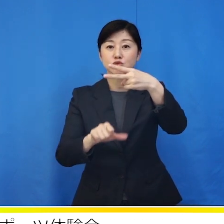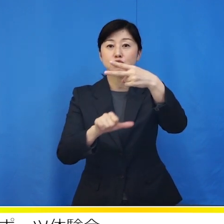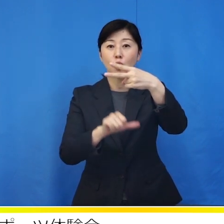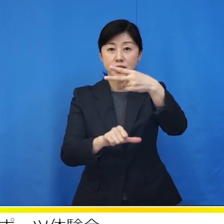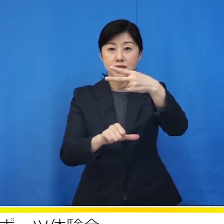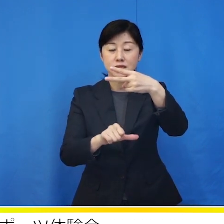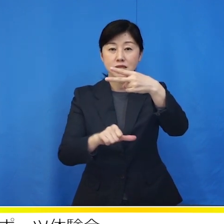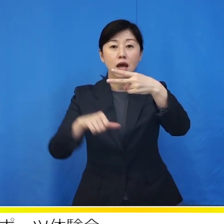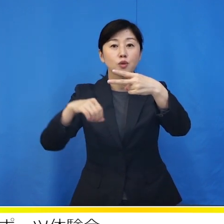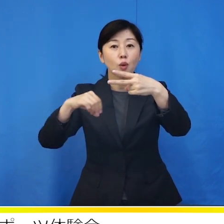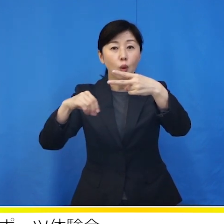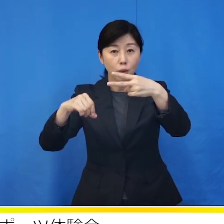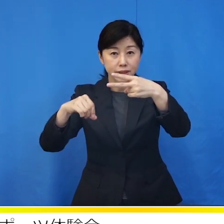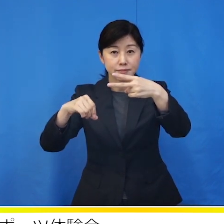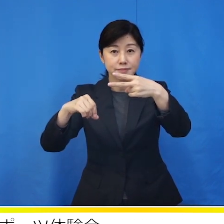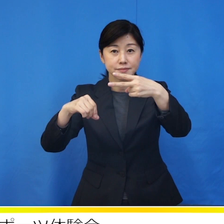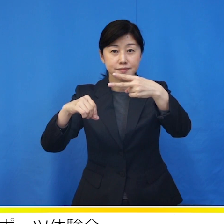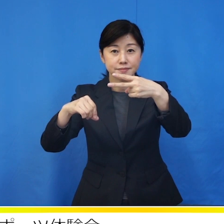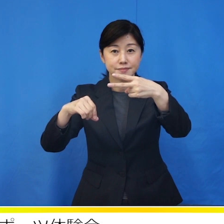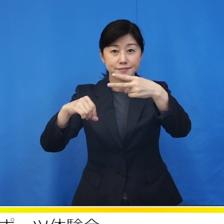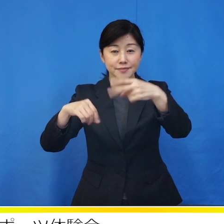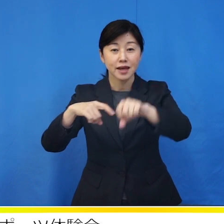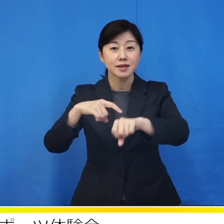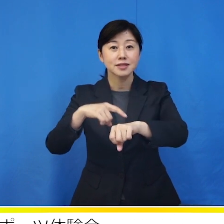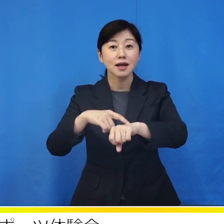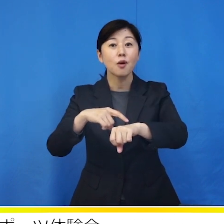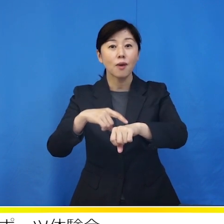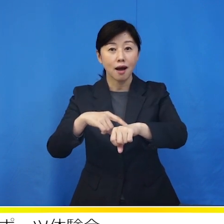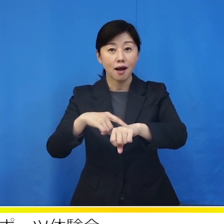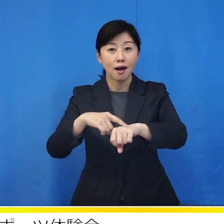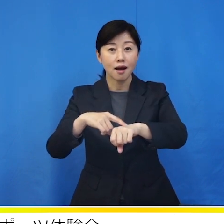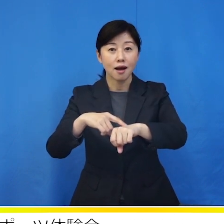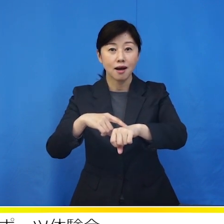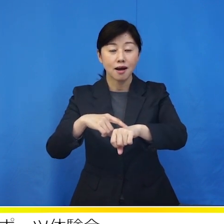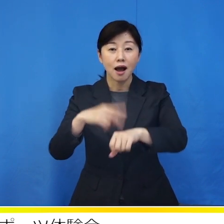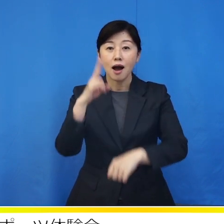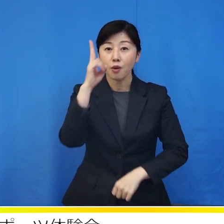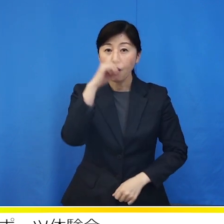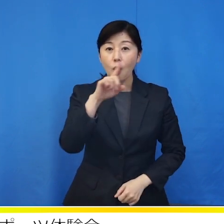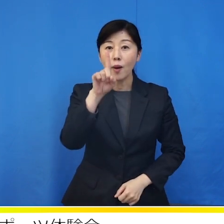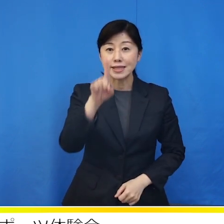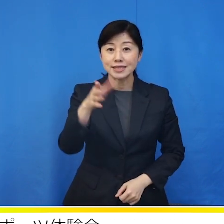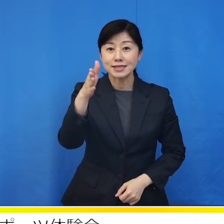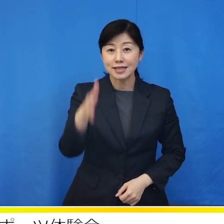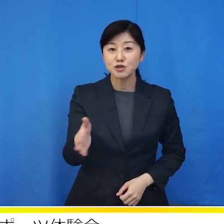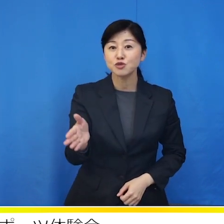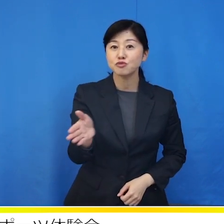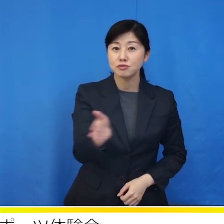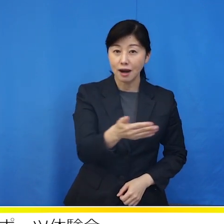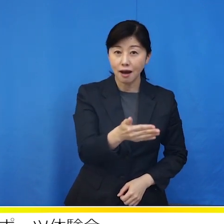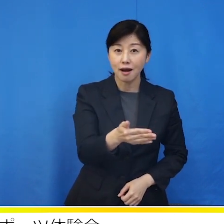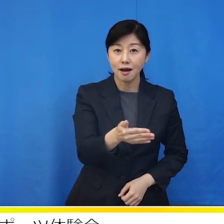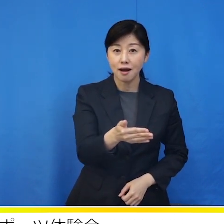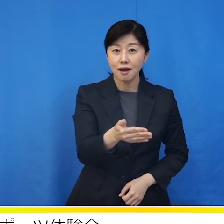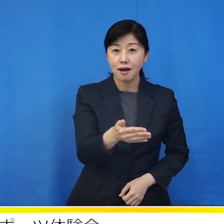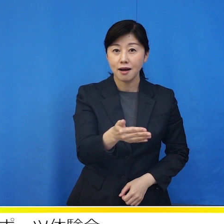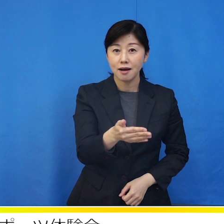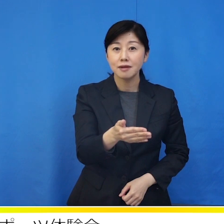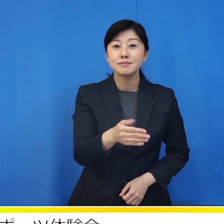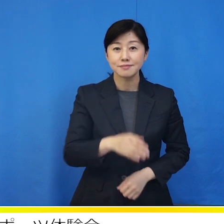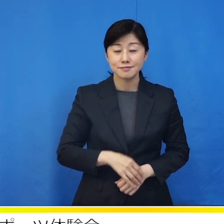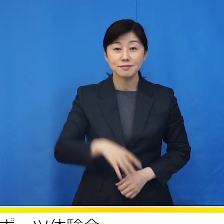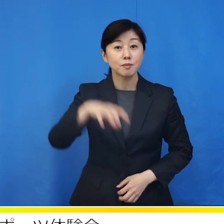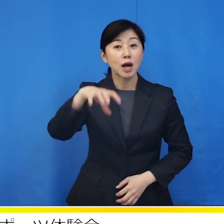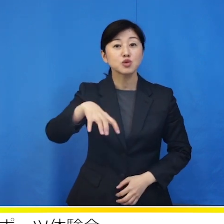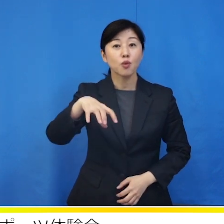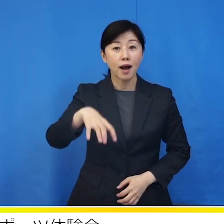日土曜日時間は午後1時30分から会場